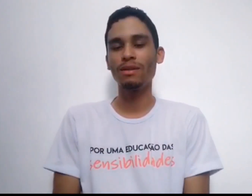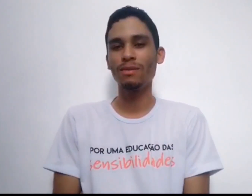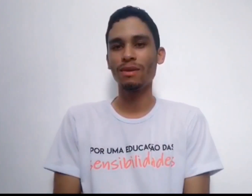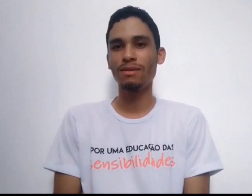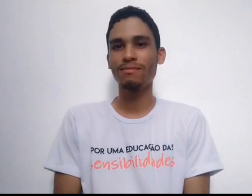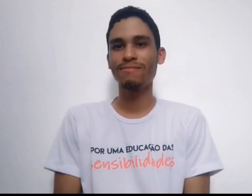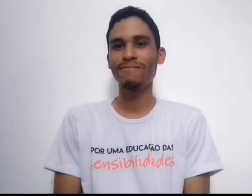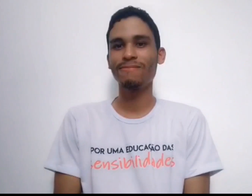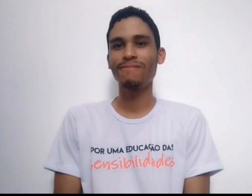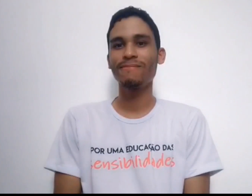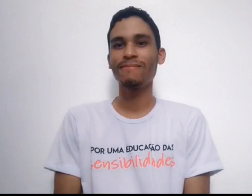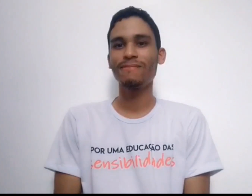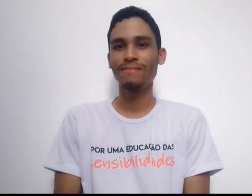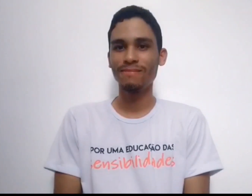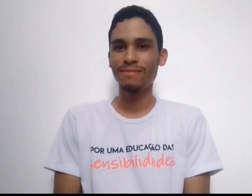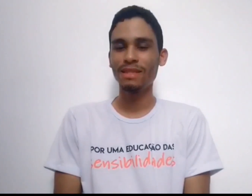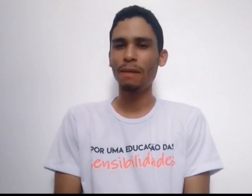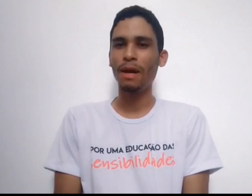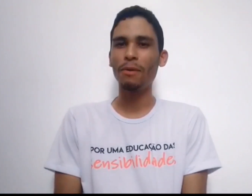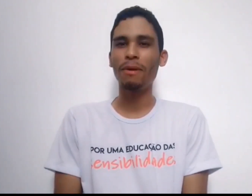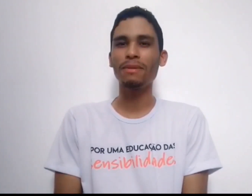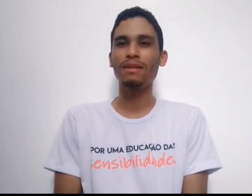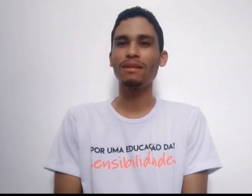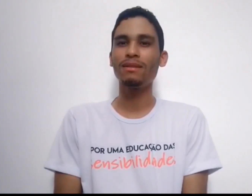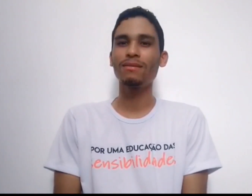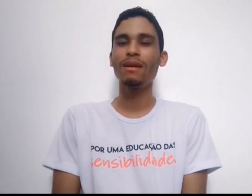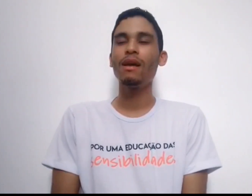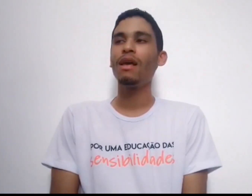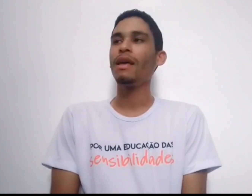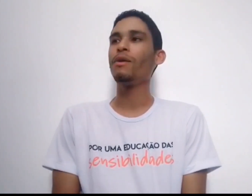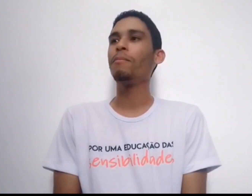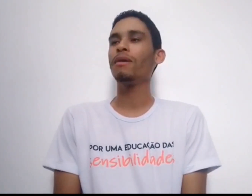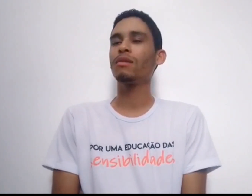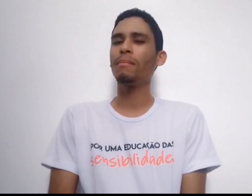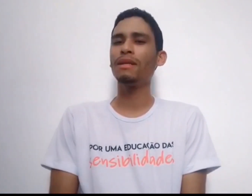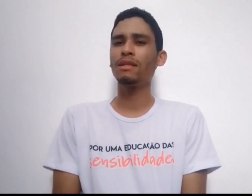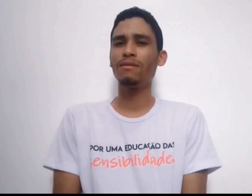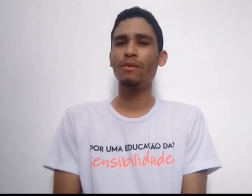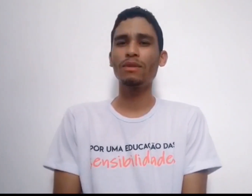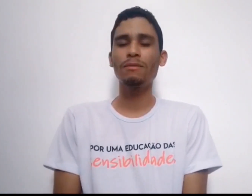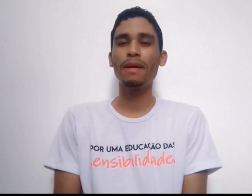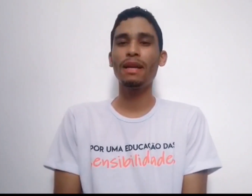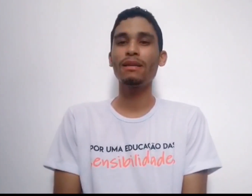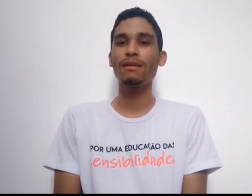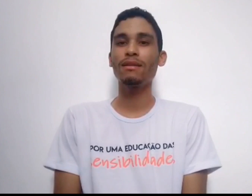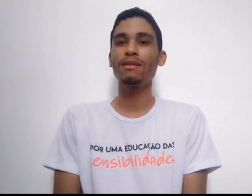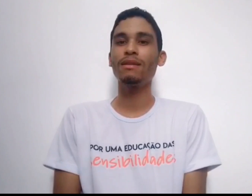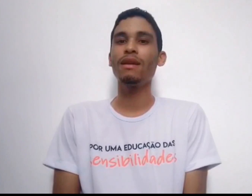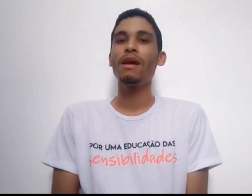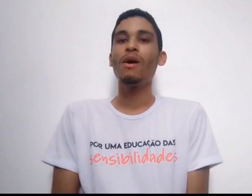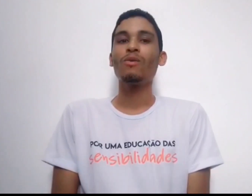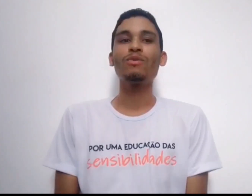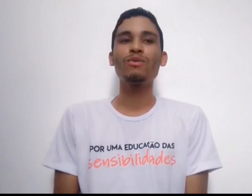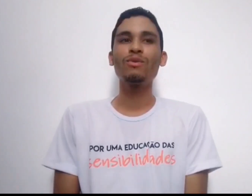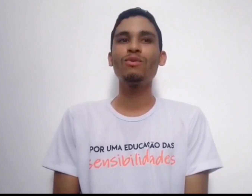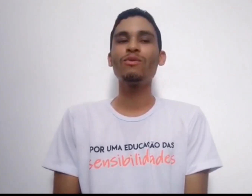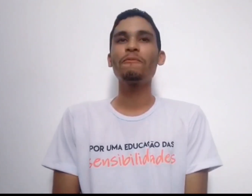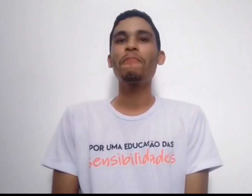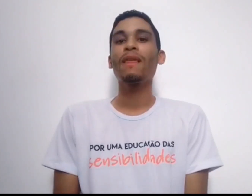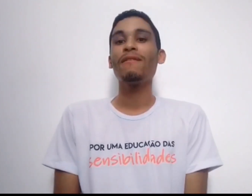língua. Já pararam para pensar nisso? Eu, particularmente, já tive algumas experiências em que um surdo